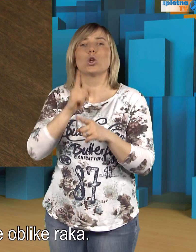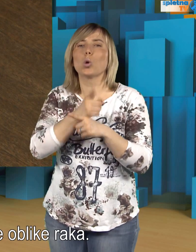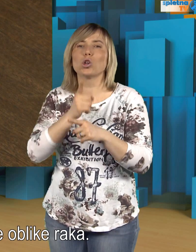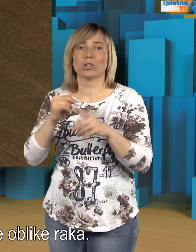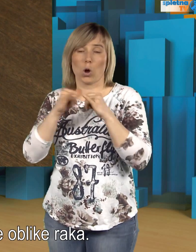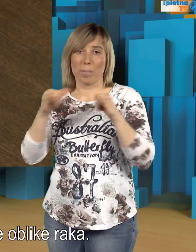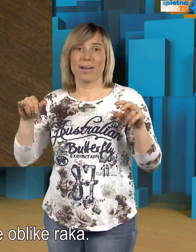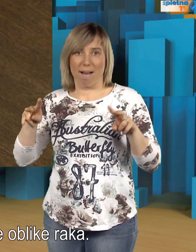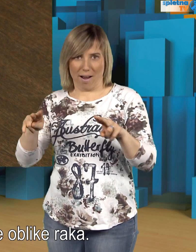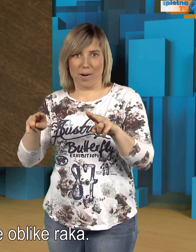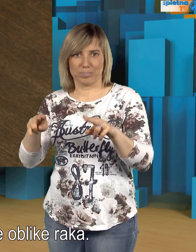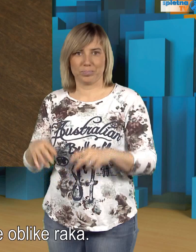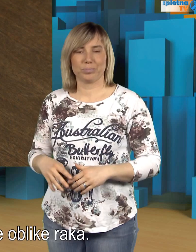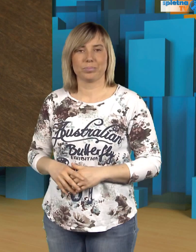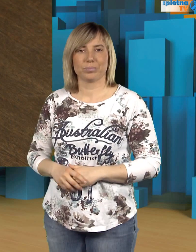raka.